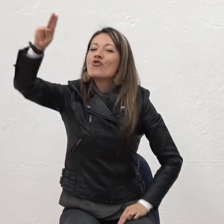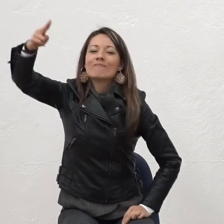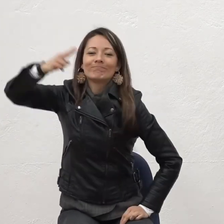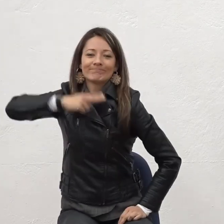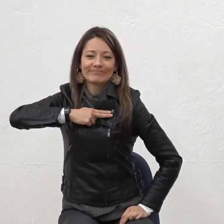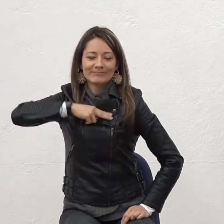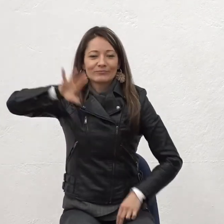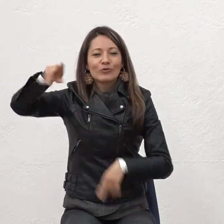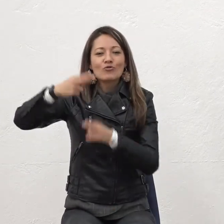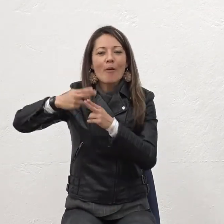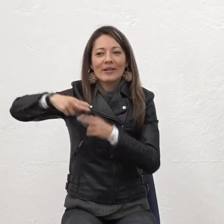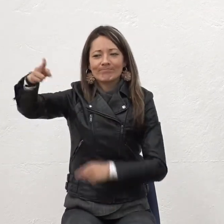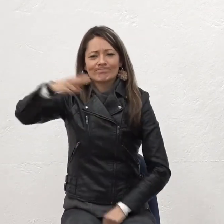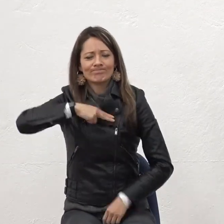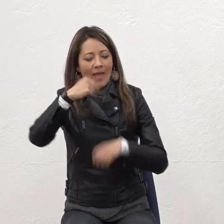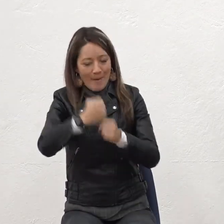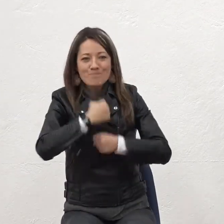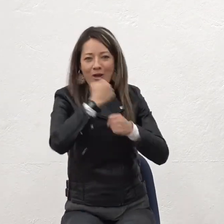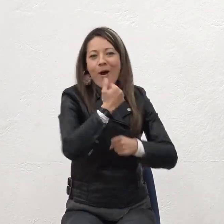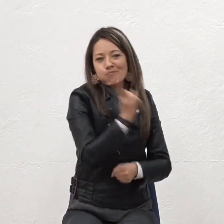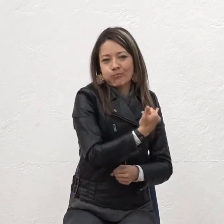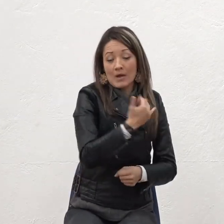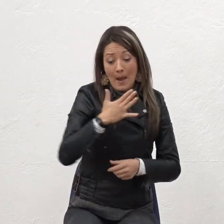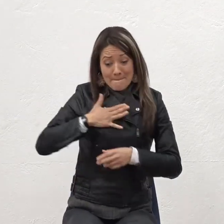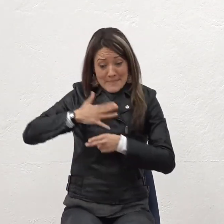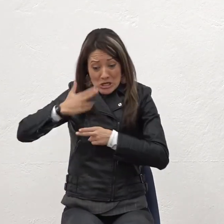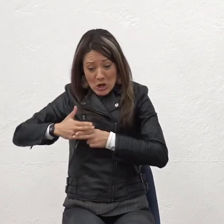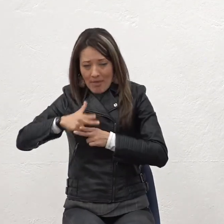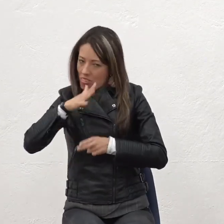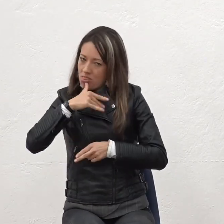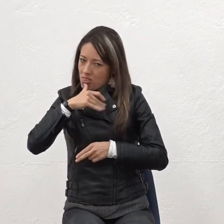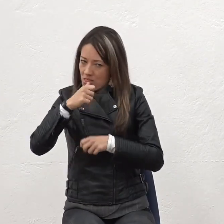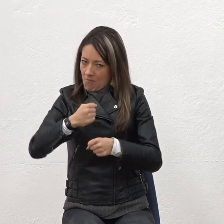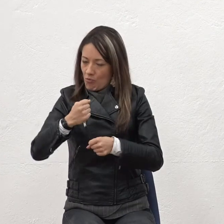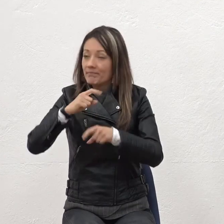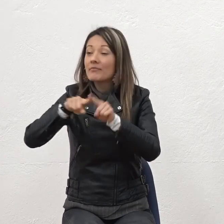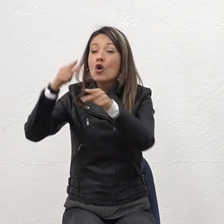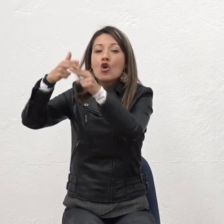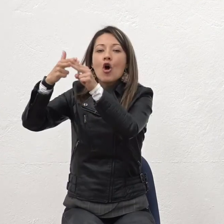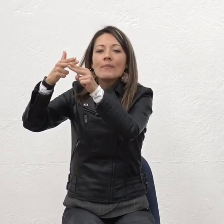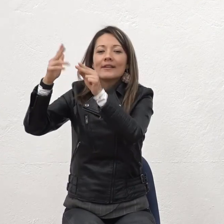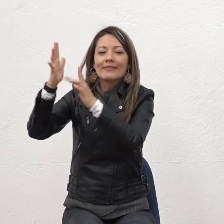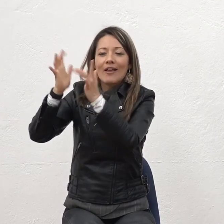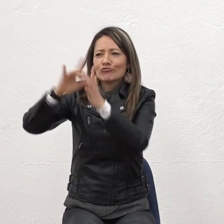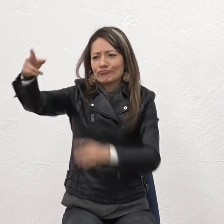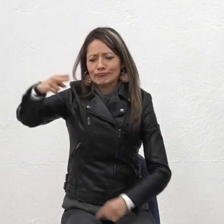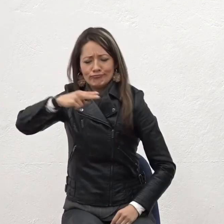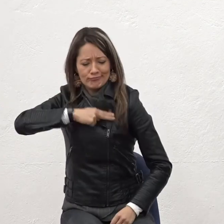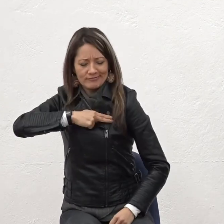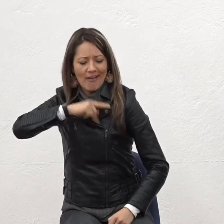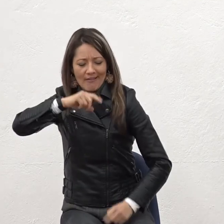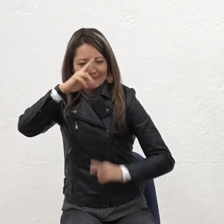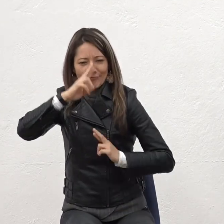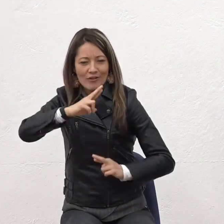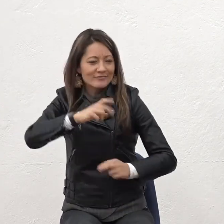tiene poder, es el nombre, sobre todo nombre, que vamos a honrar y a llevar en alto, con el cual